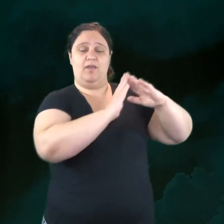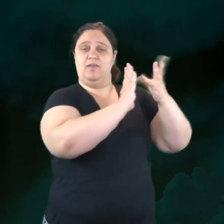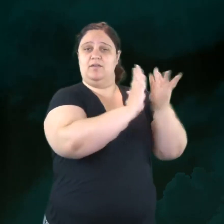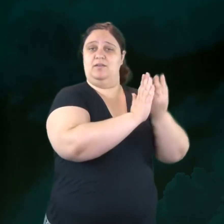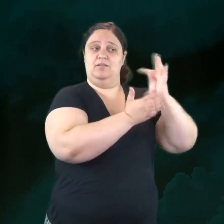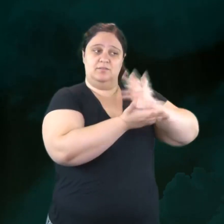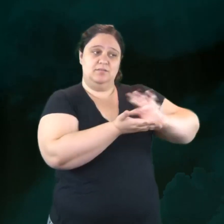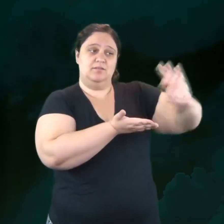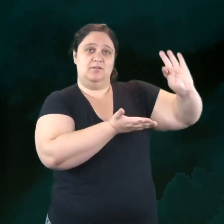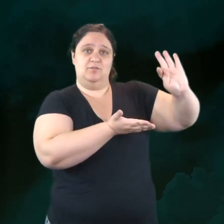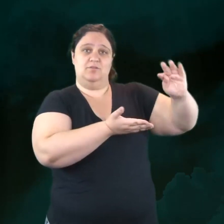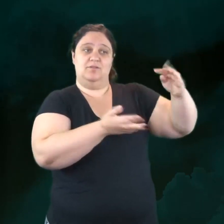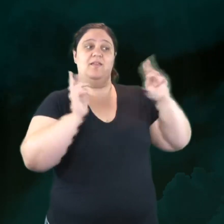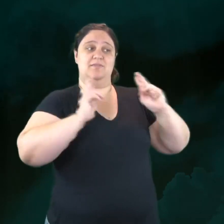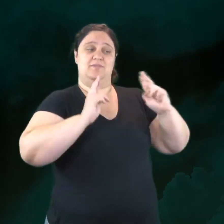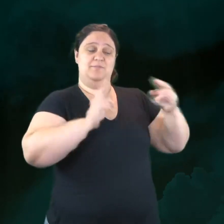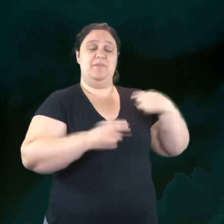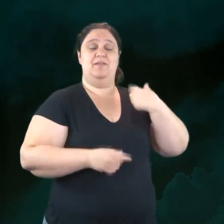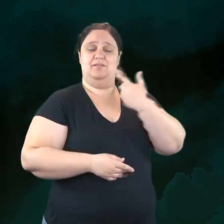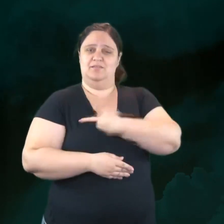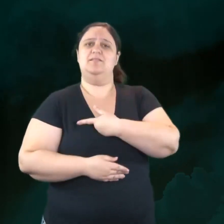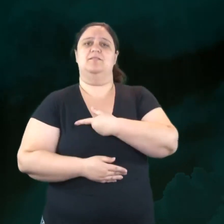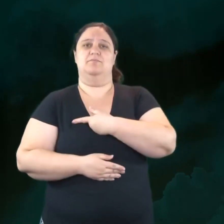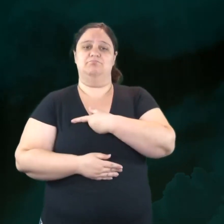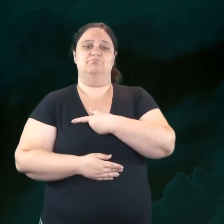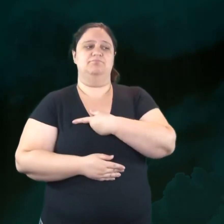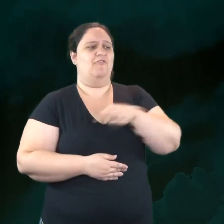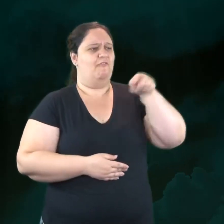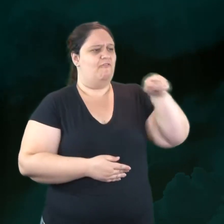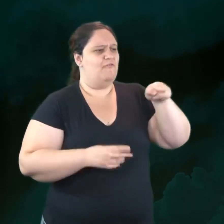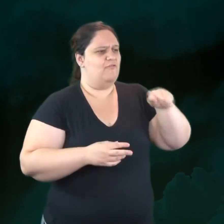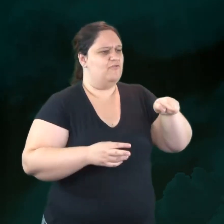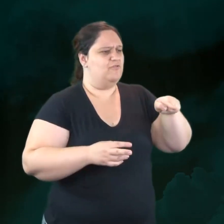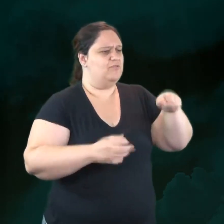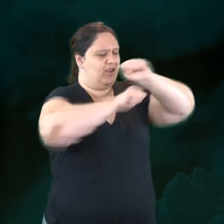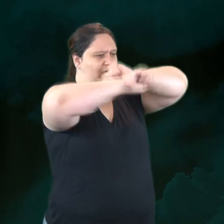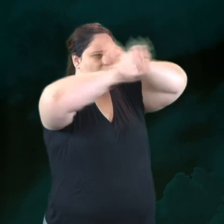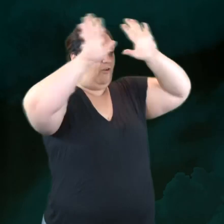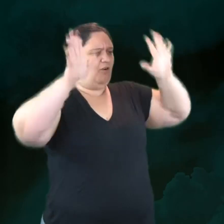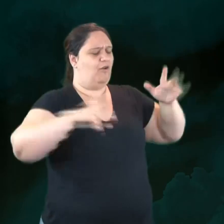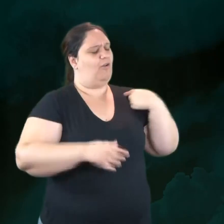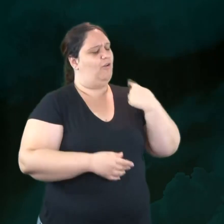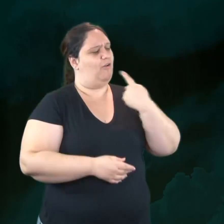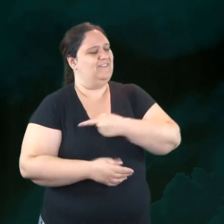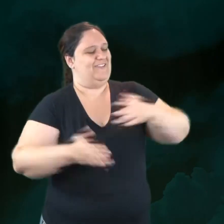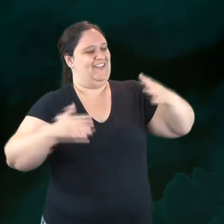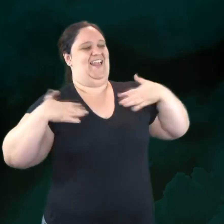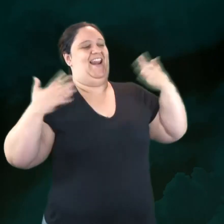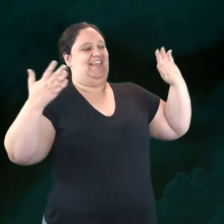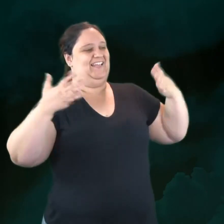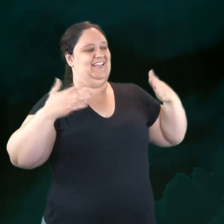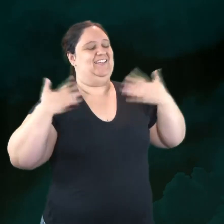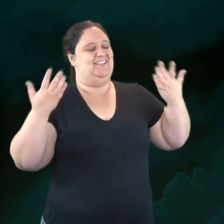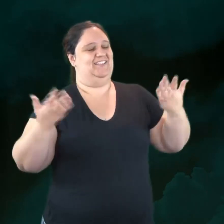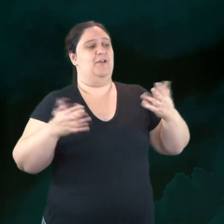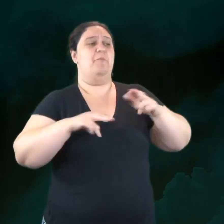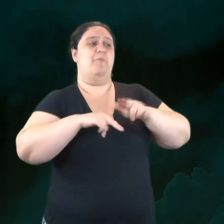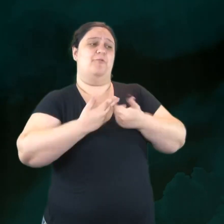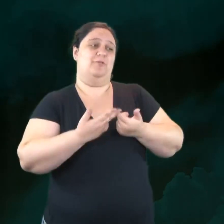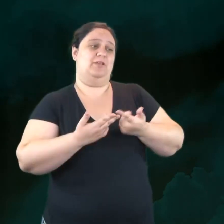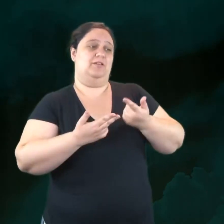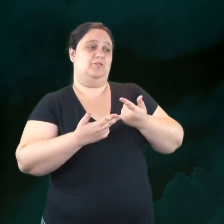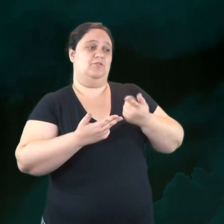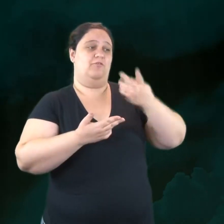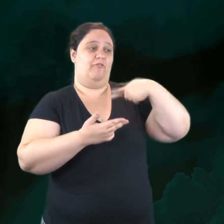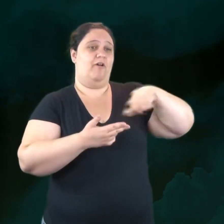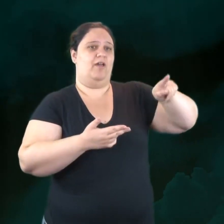são vocês. Sim, vós sois realmente a nossa glória e a nossa alegria. Por isso nós enviamos a